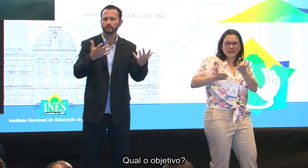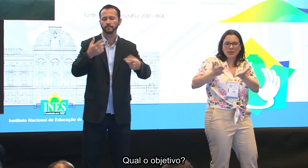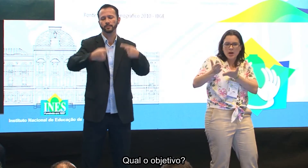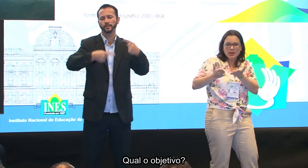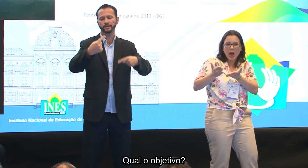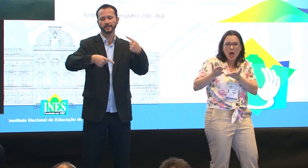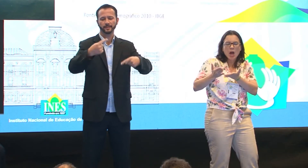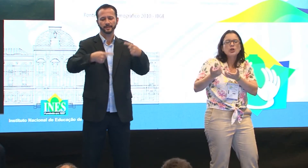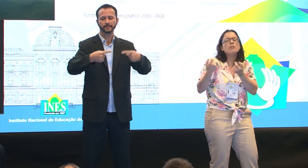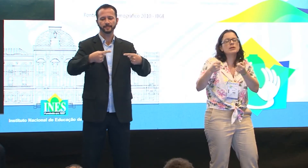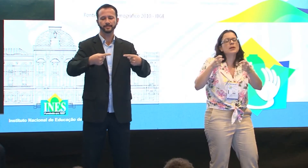objetivo?